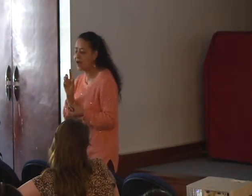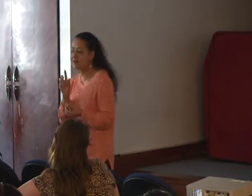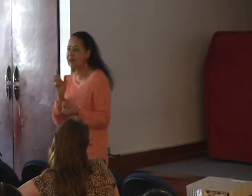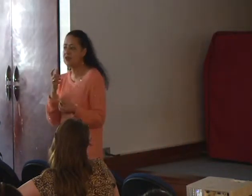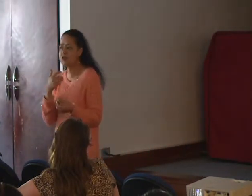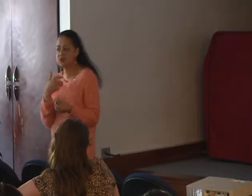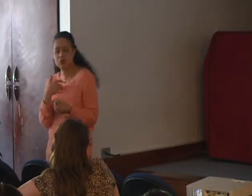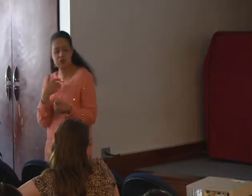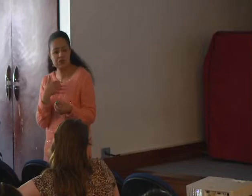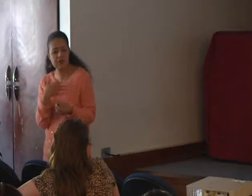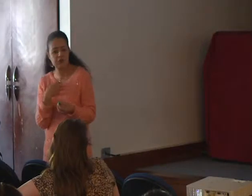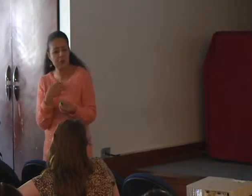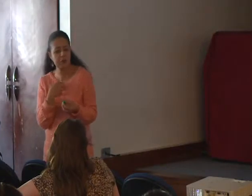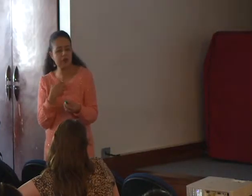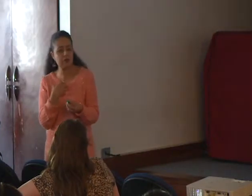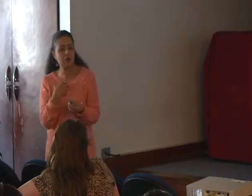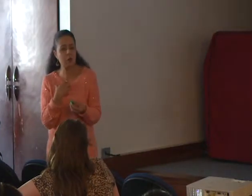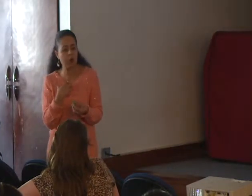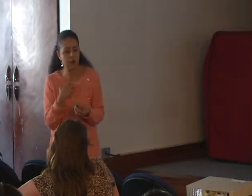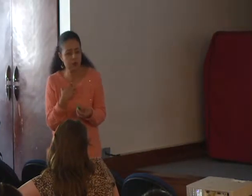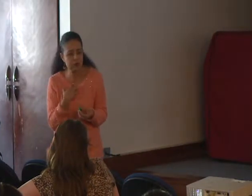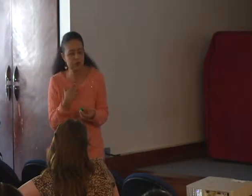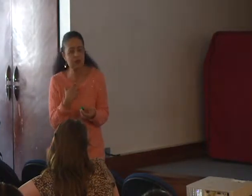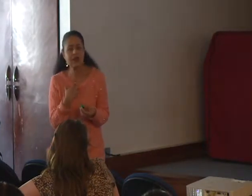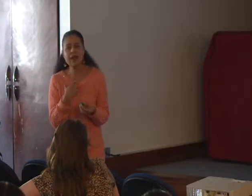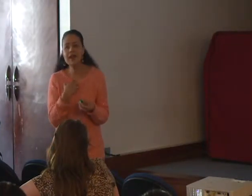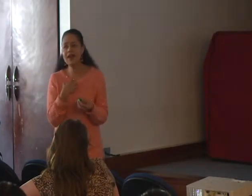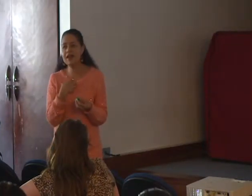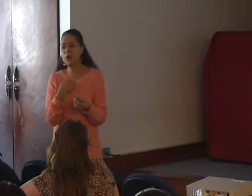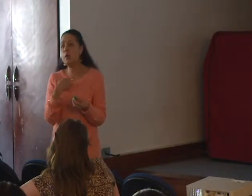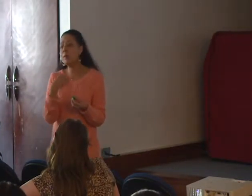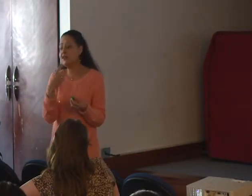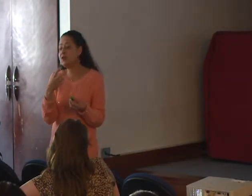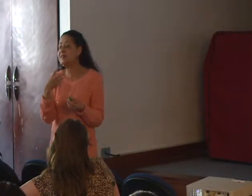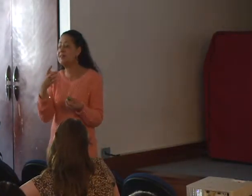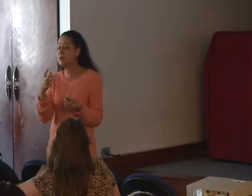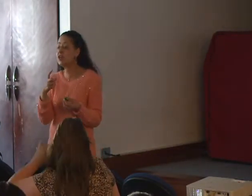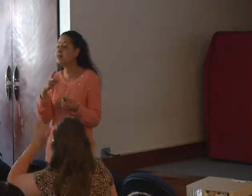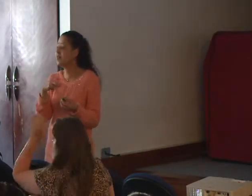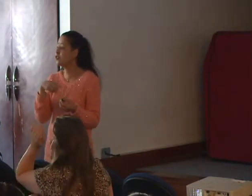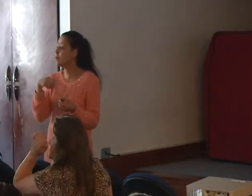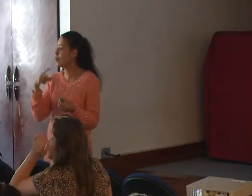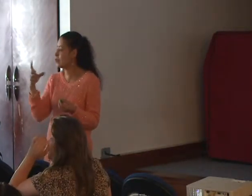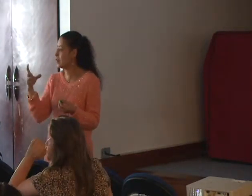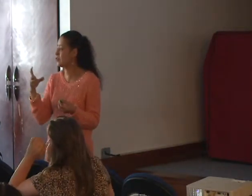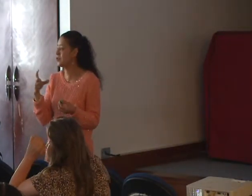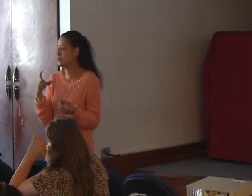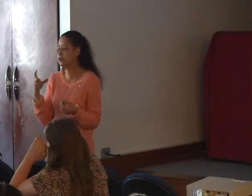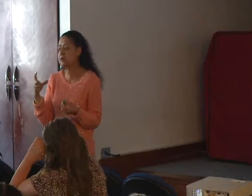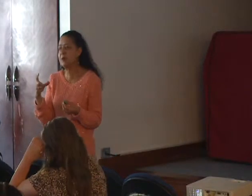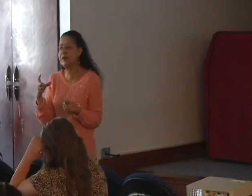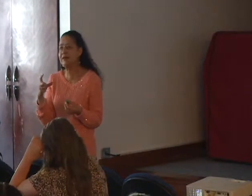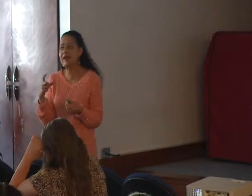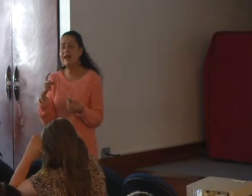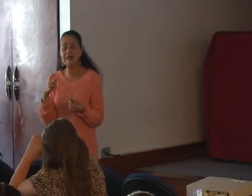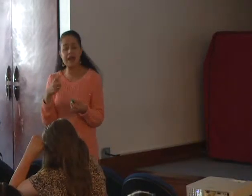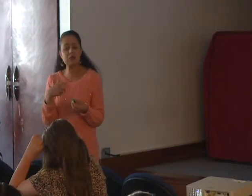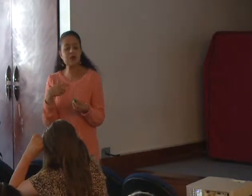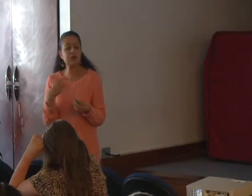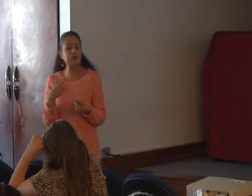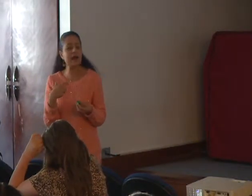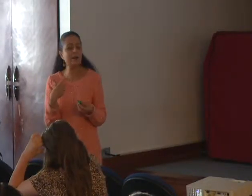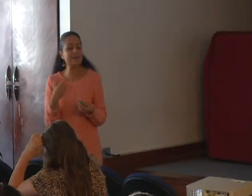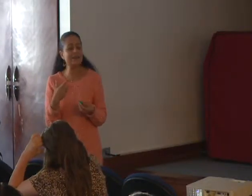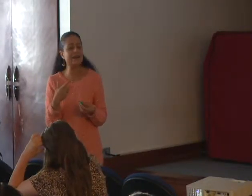la comunicación hace que nosotros en algún momento, como adultos, como personas que estamos agenciando procesos